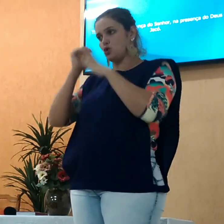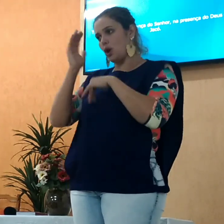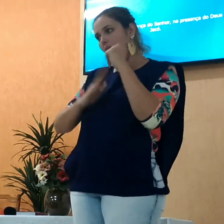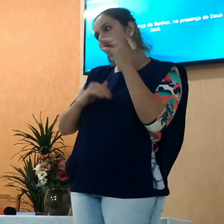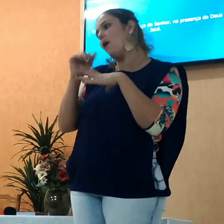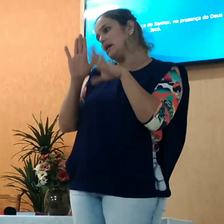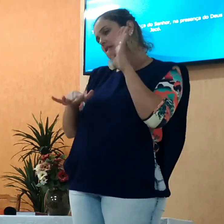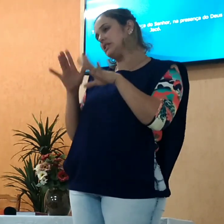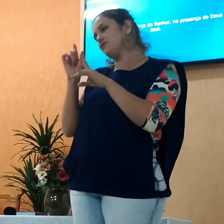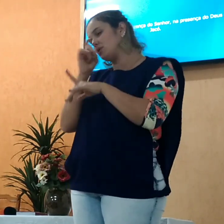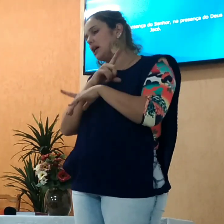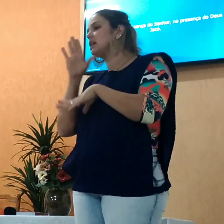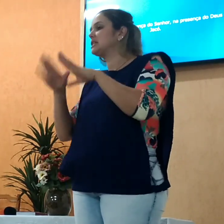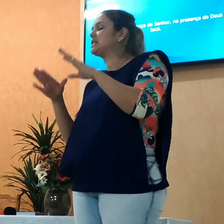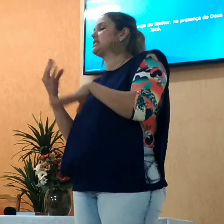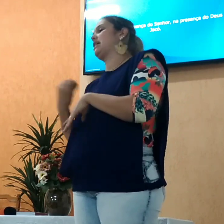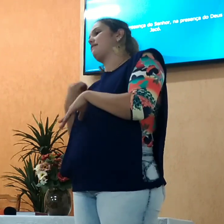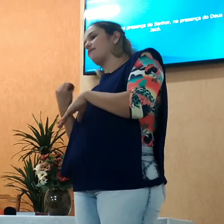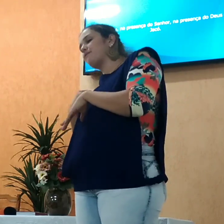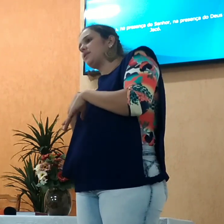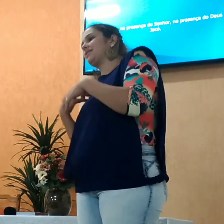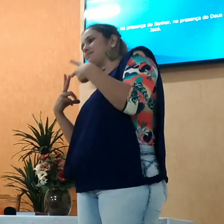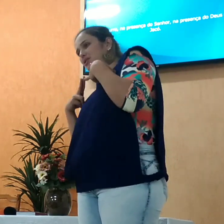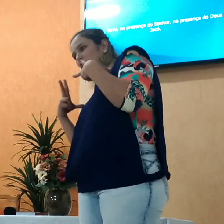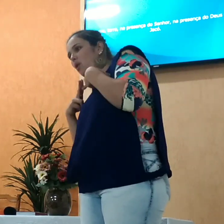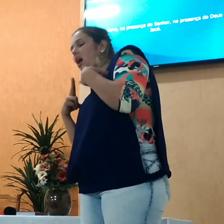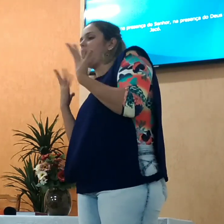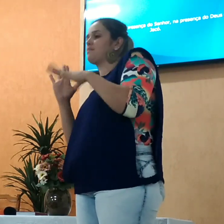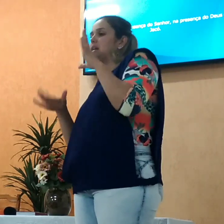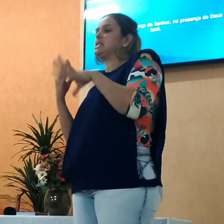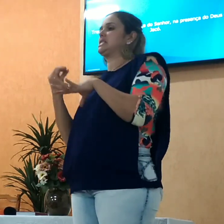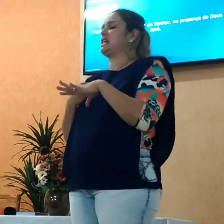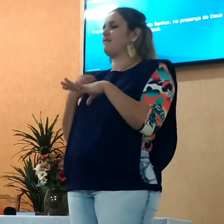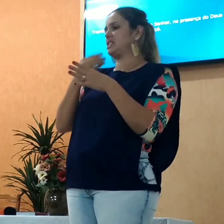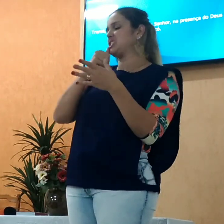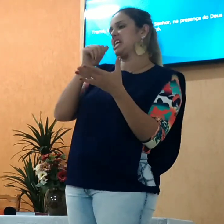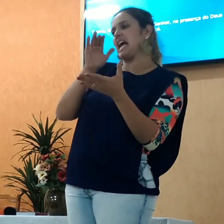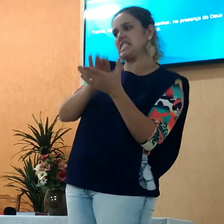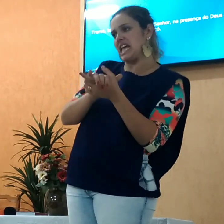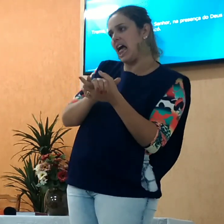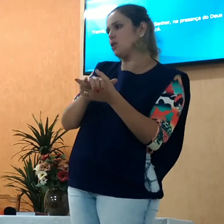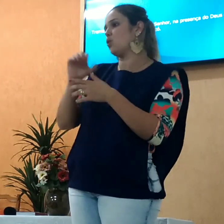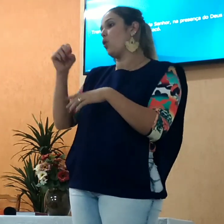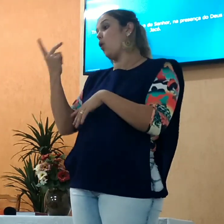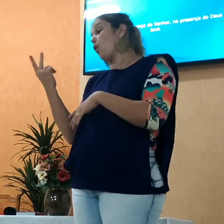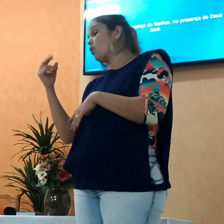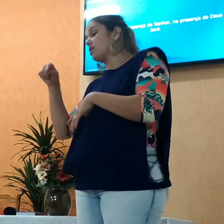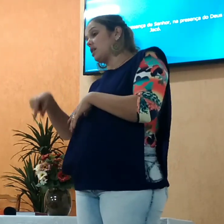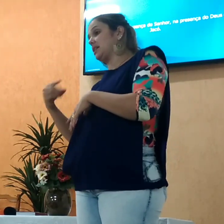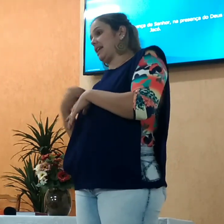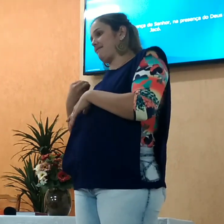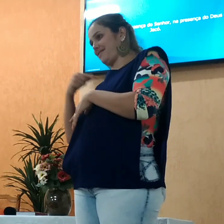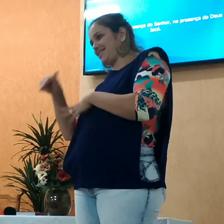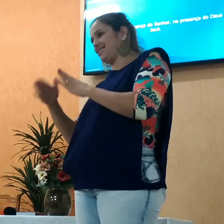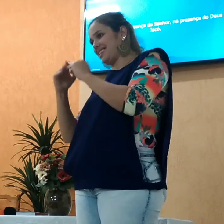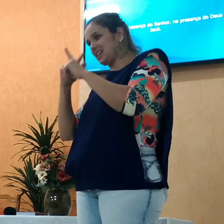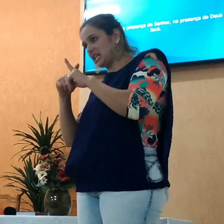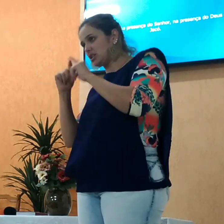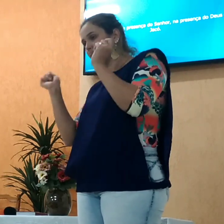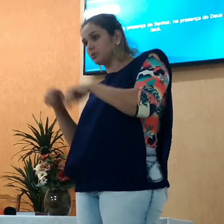na vida comum aqui, na vida espiritual, na vida conjugal, ou na vida de criação dos filhos que são, isso vem para todo